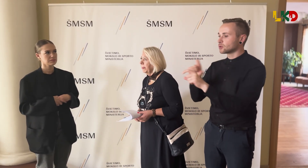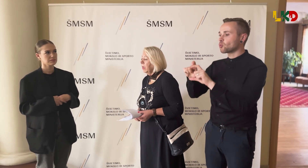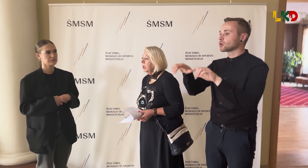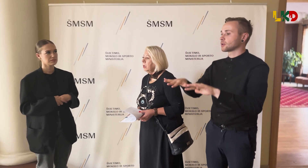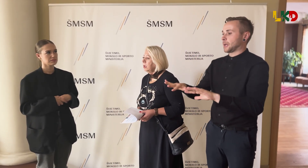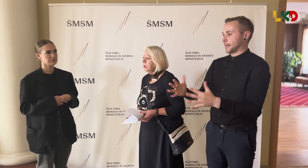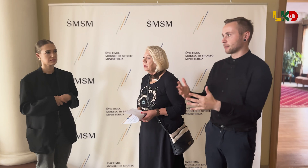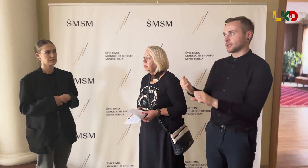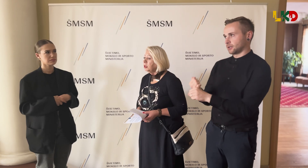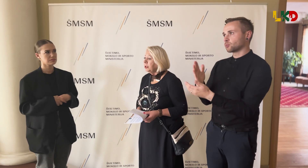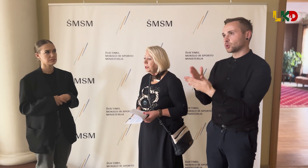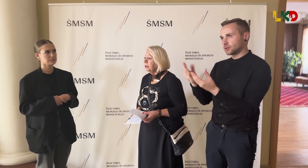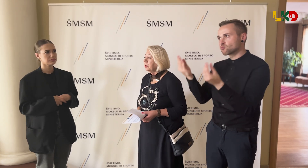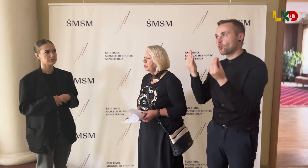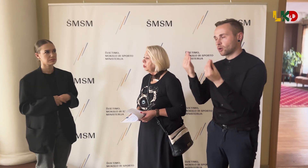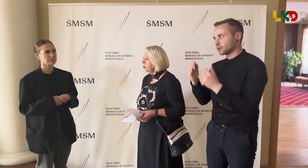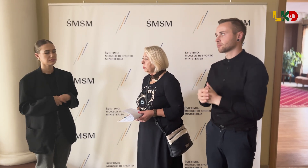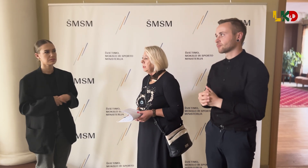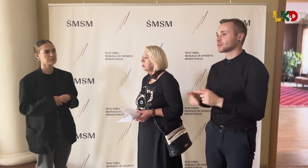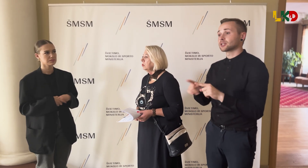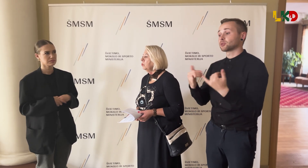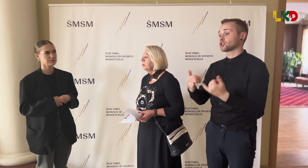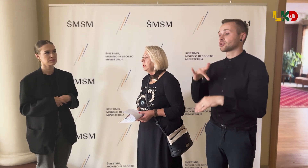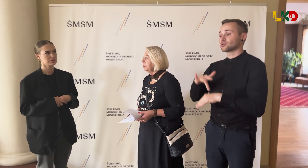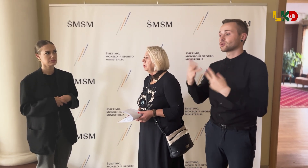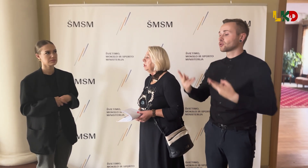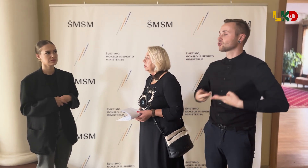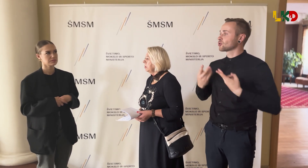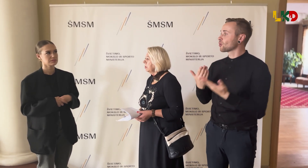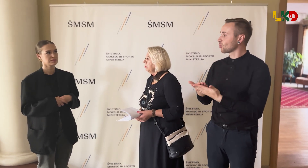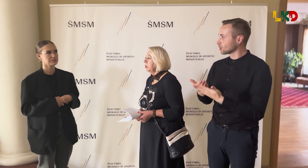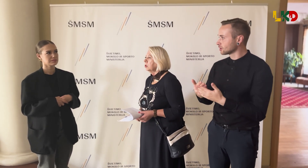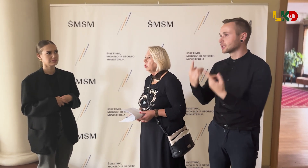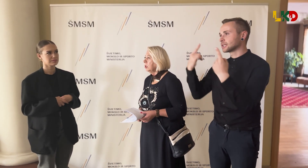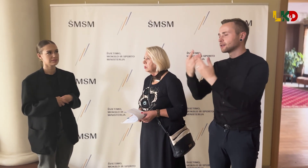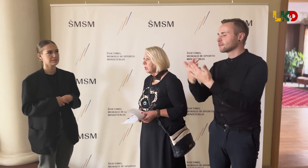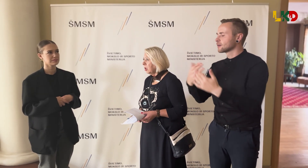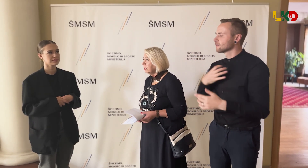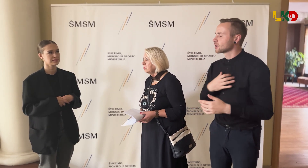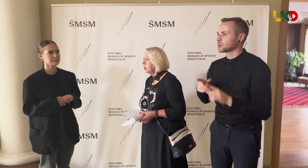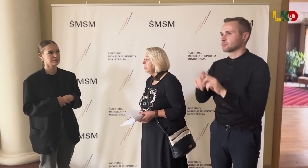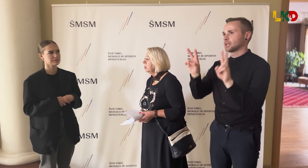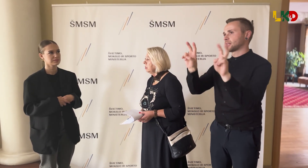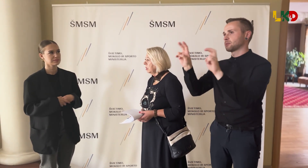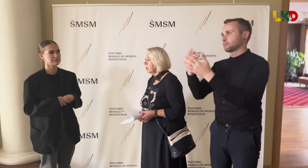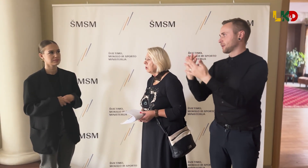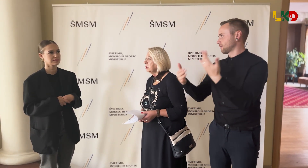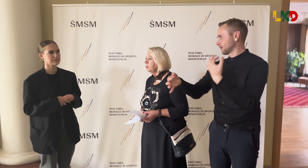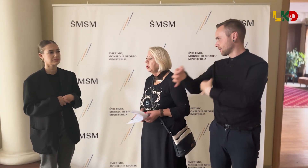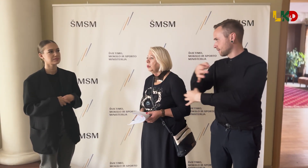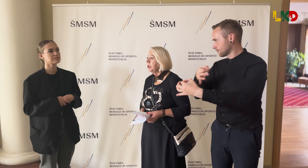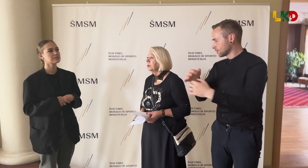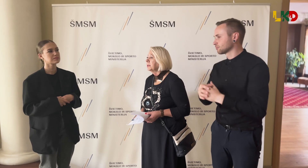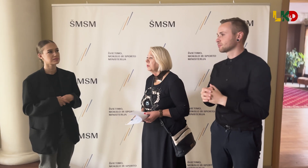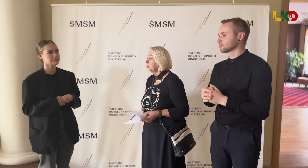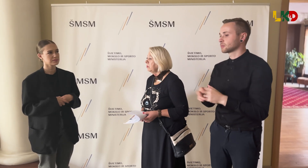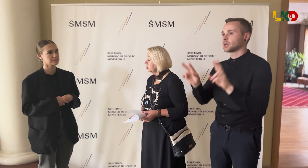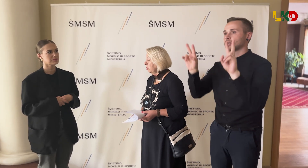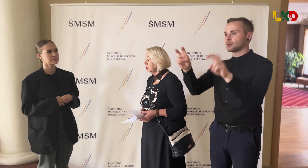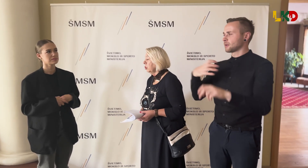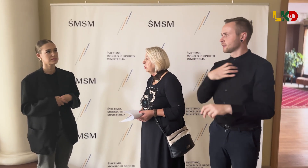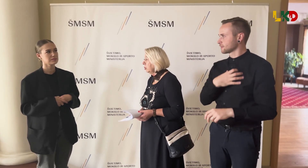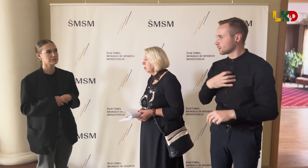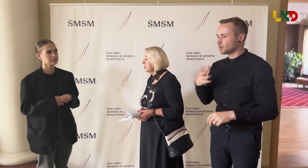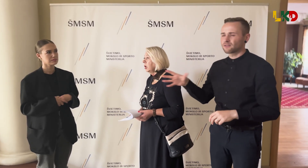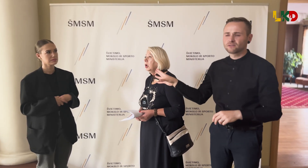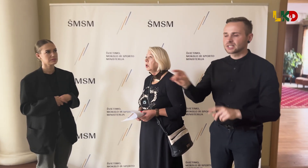mokykloje. Taip pat šiandien labai džiaugiuosi, kad buvo aptarti kiti labai įdomūs klausimai, kurie yra svarbus